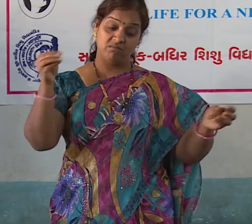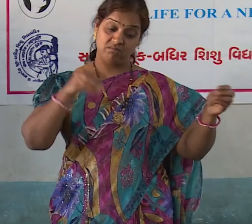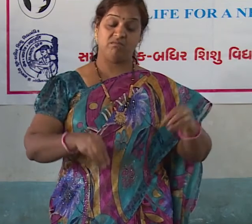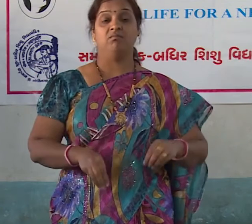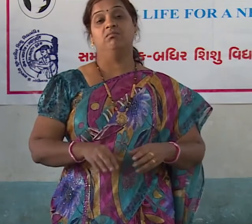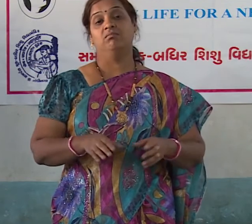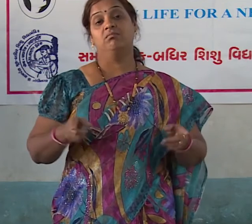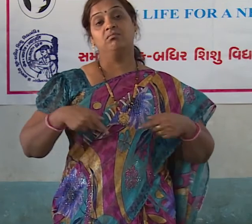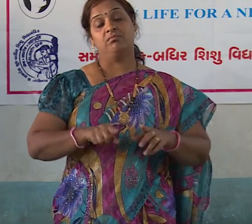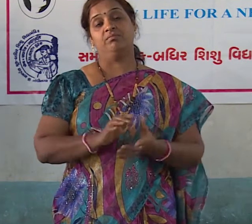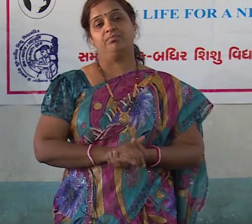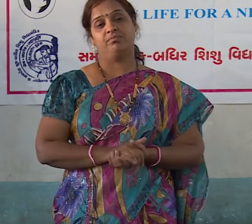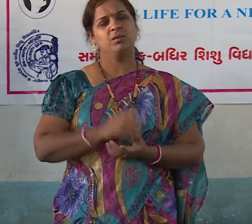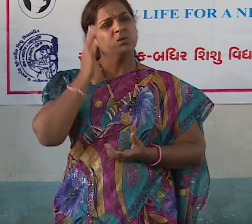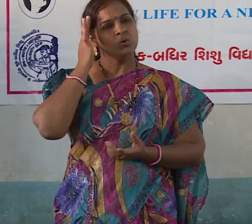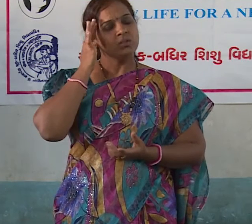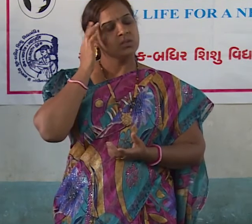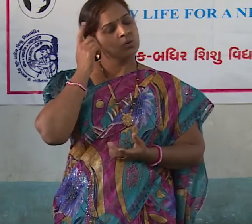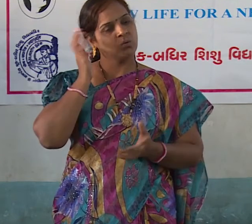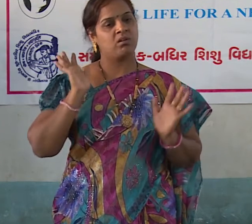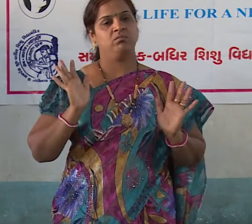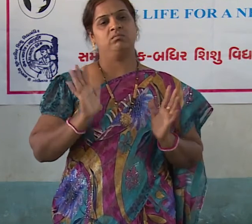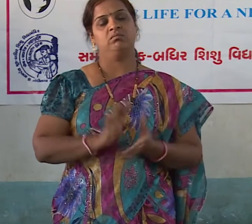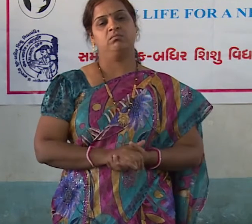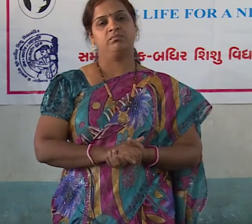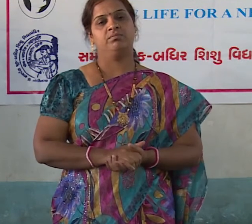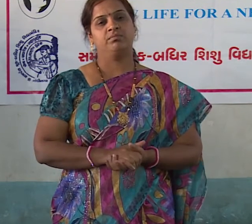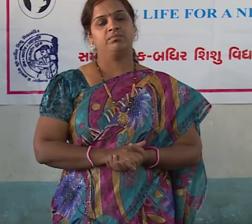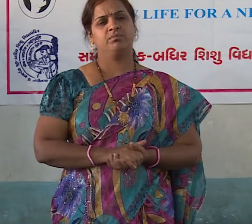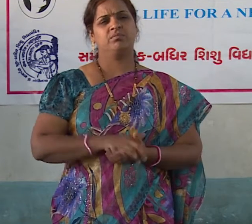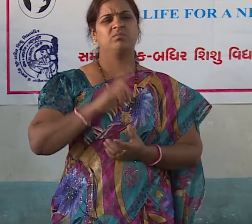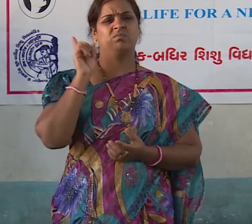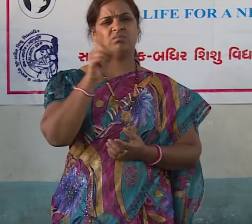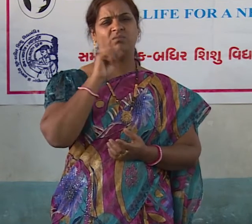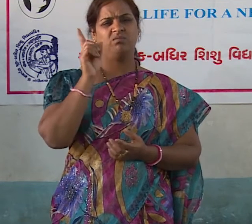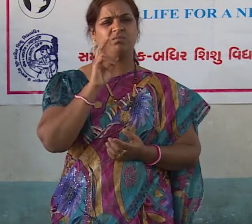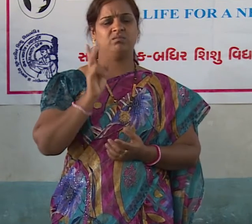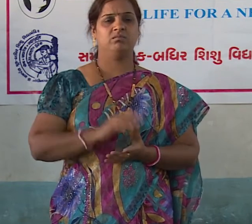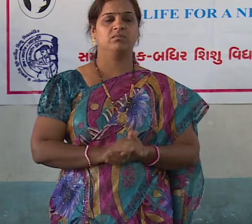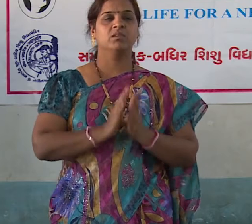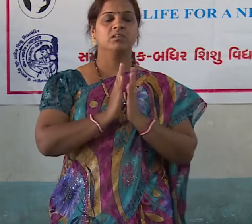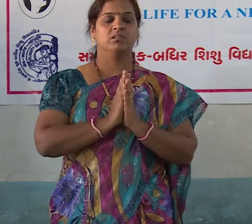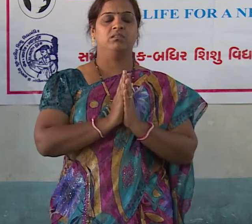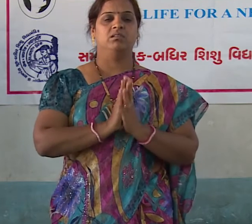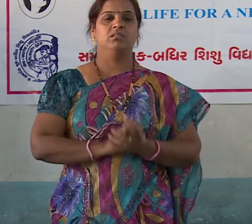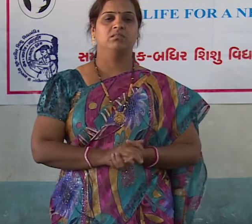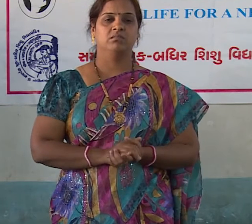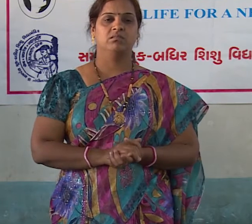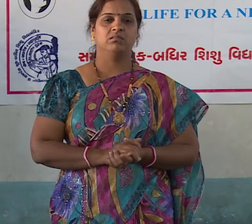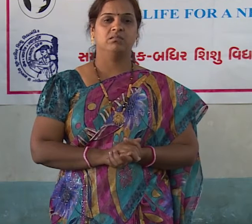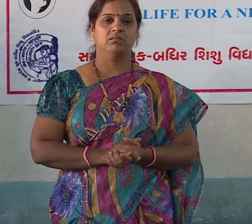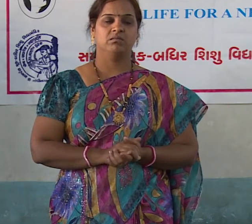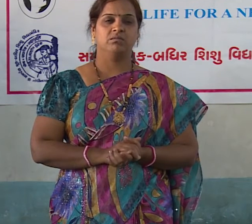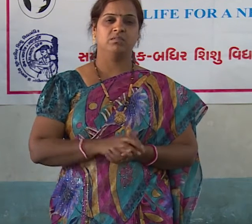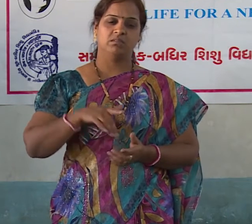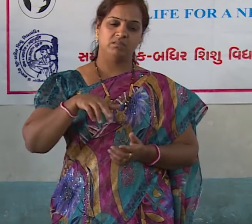रूम। ऐसे वो जहां भी जाता है, हर स्थान में घूमते फिरते, परमात्मा के भी महावाक्य हैं कि चलते